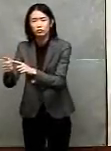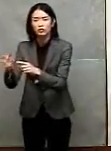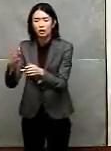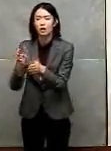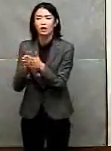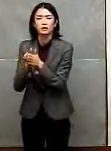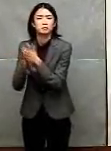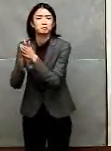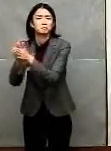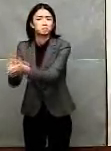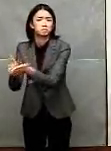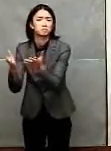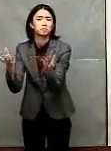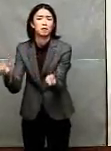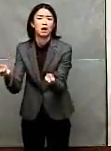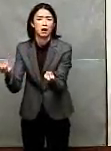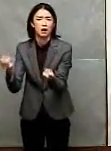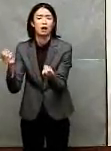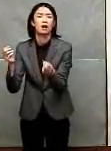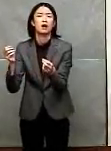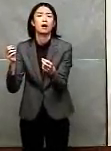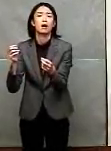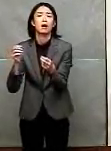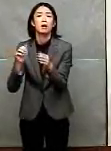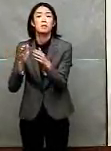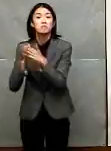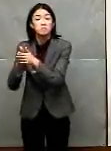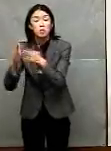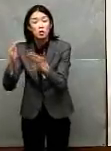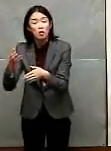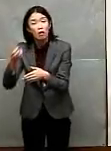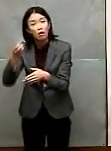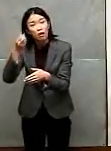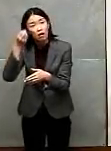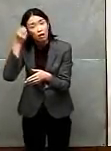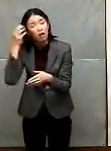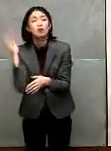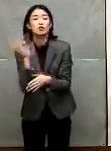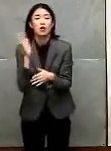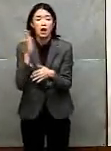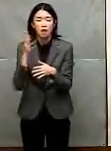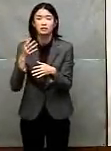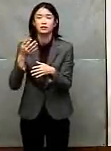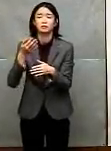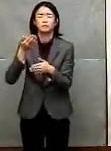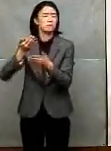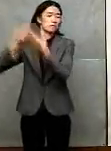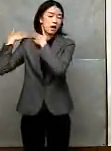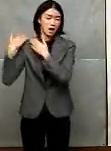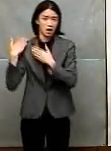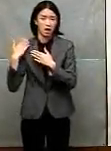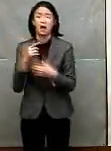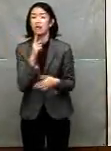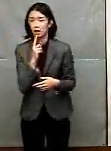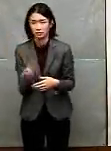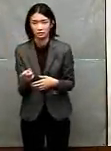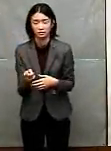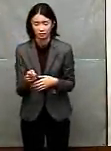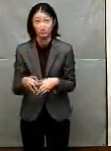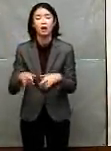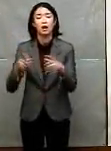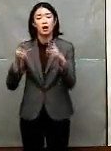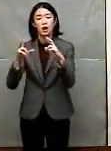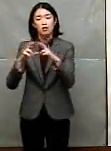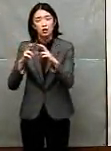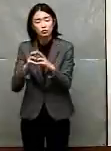忘れていたいぐらいのもう月日が経っているのですけれども、まあ、ちょうどラフランスの時期で、